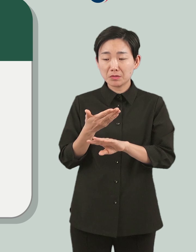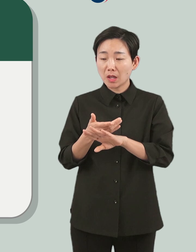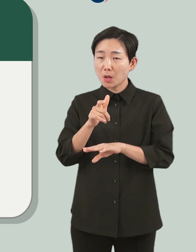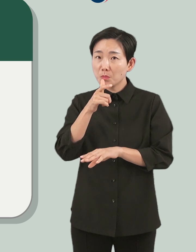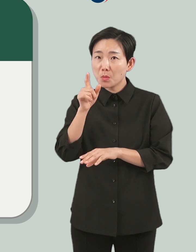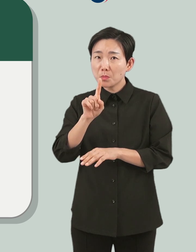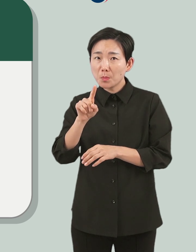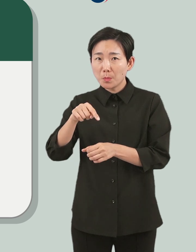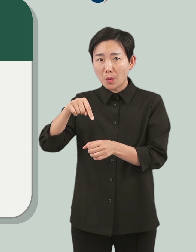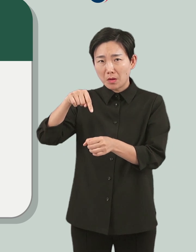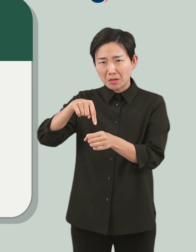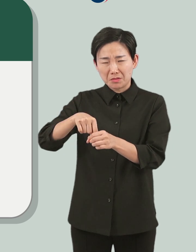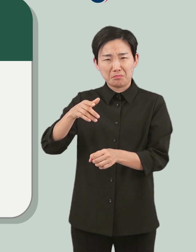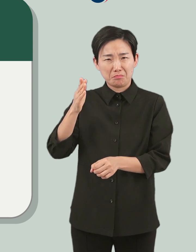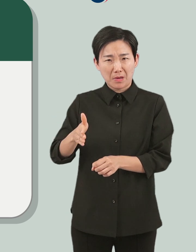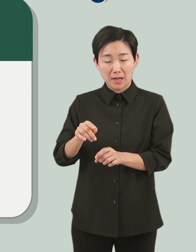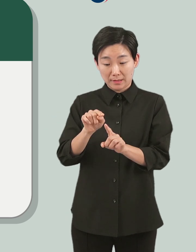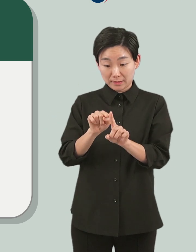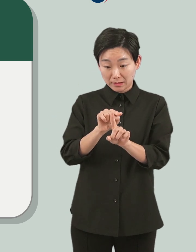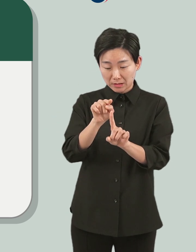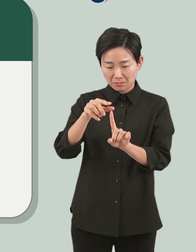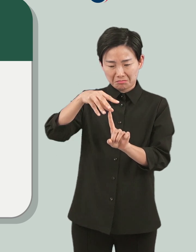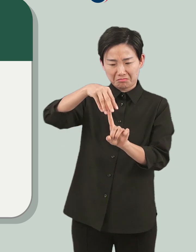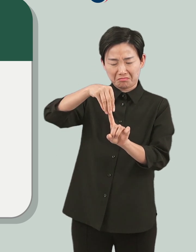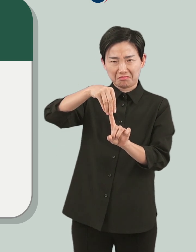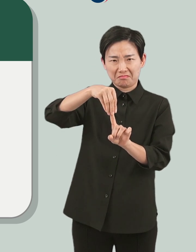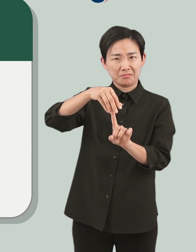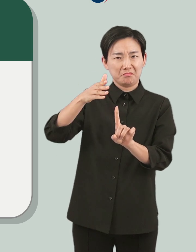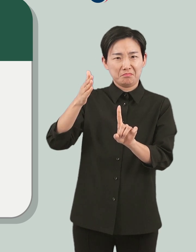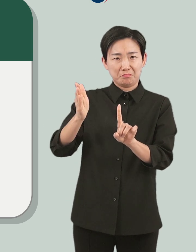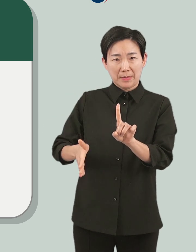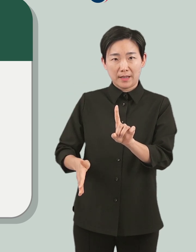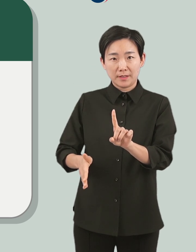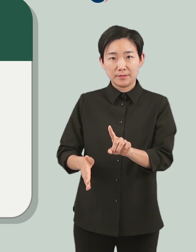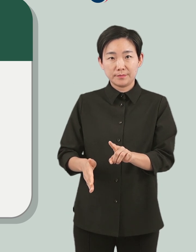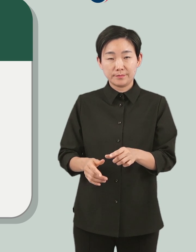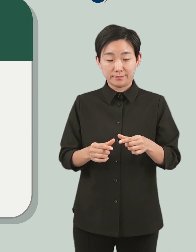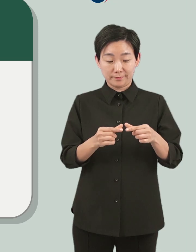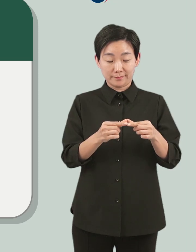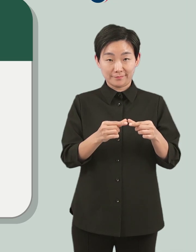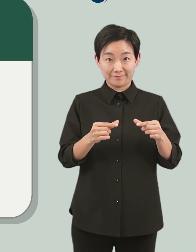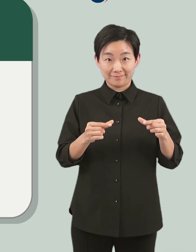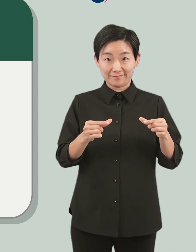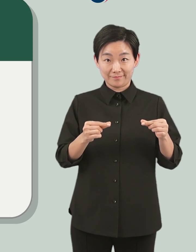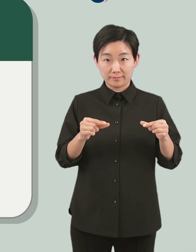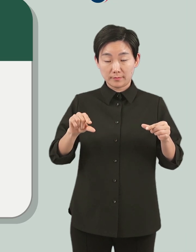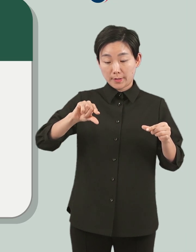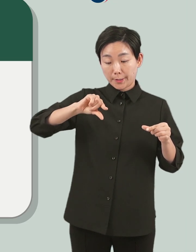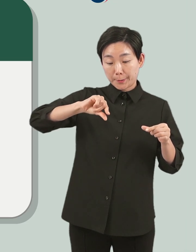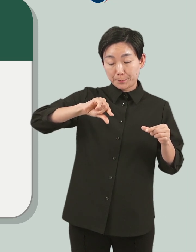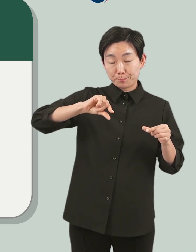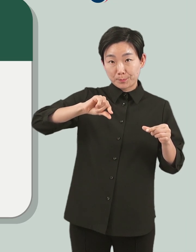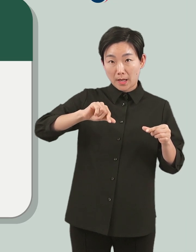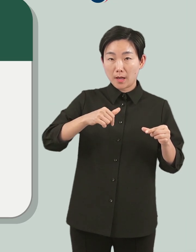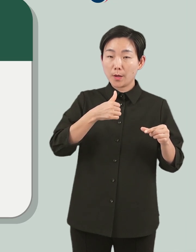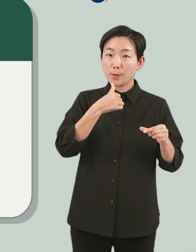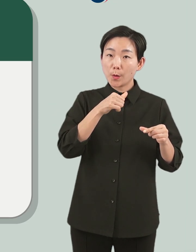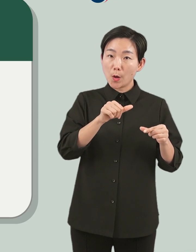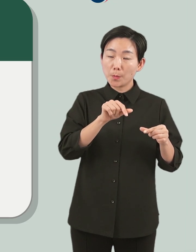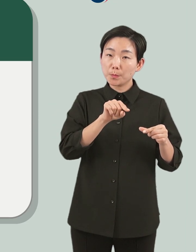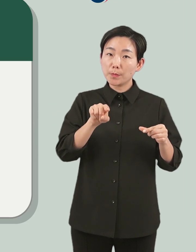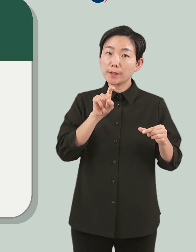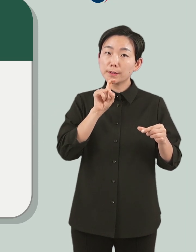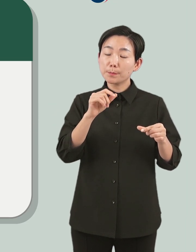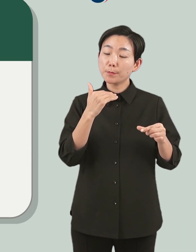미리 담그지 않으며 송 부분을 손으로 만지지 않습니다. 검체를 디바이스에 떨어뜨린 후 5분에서 10분